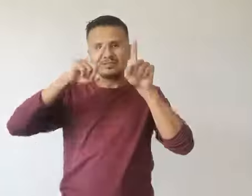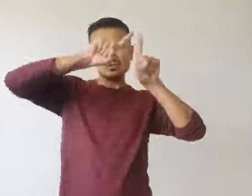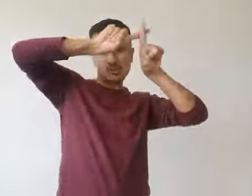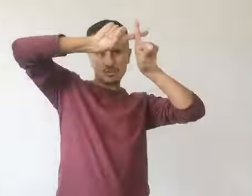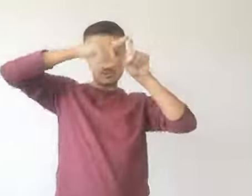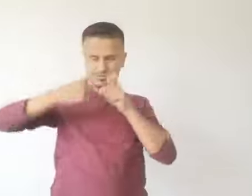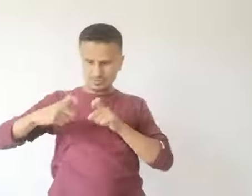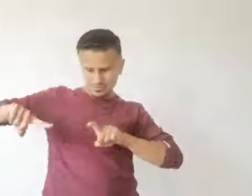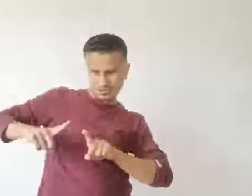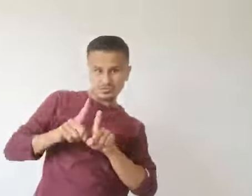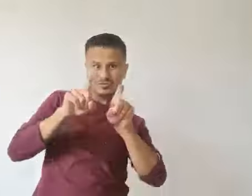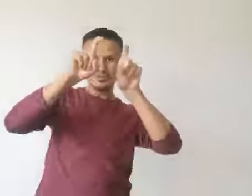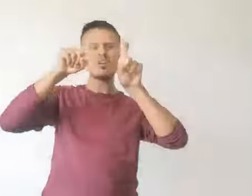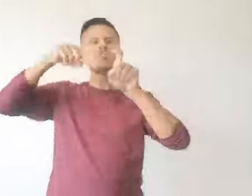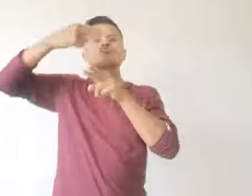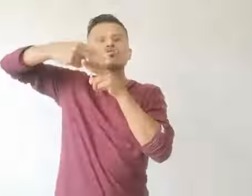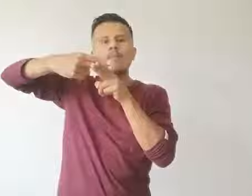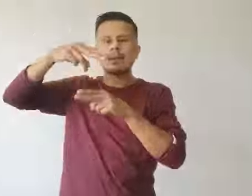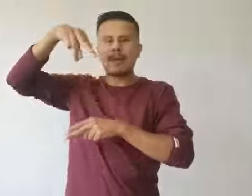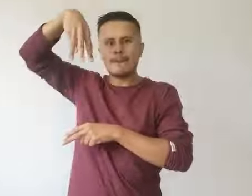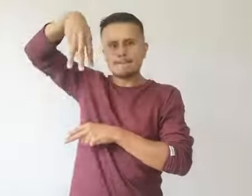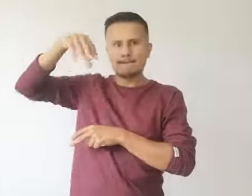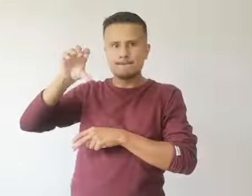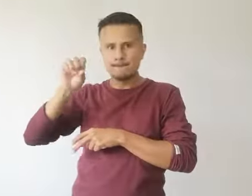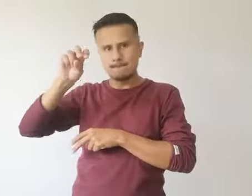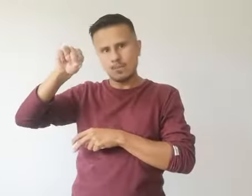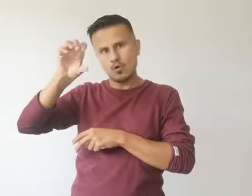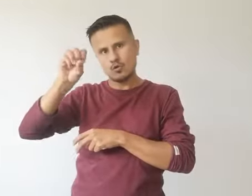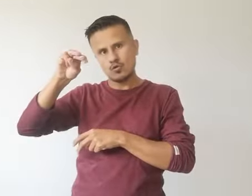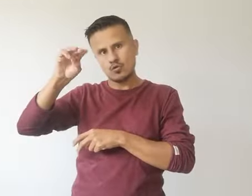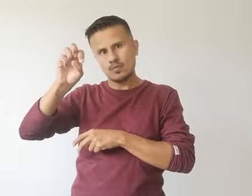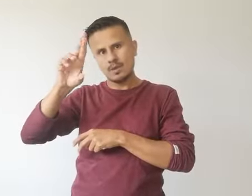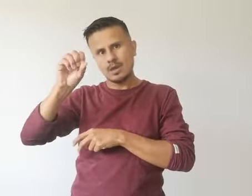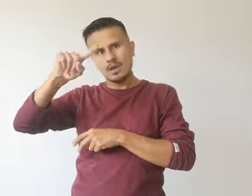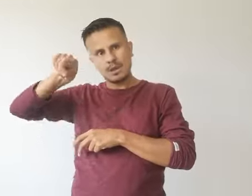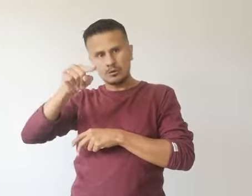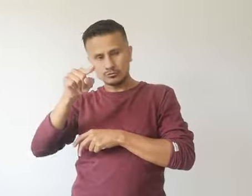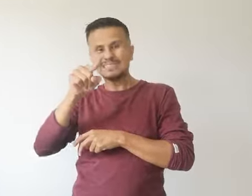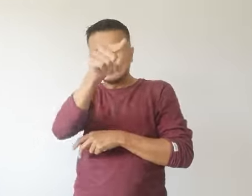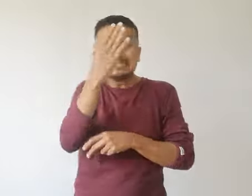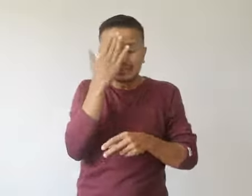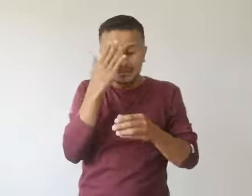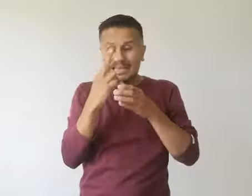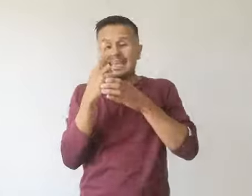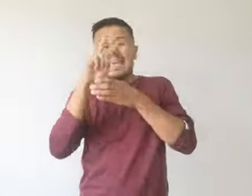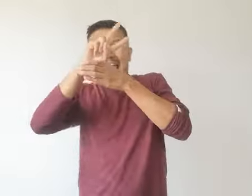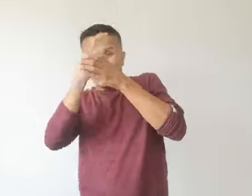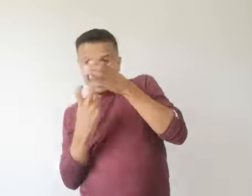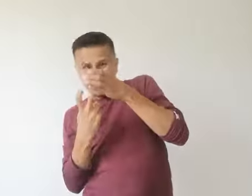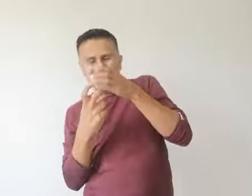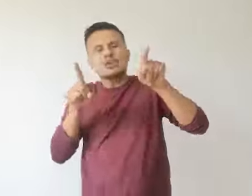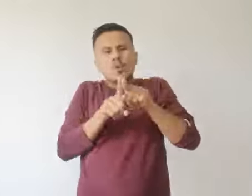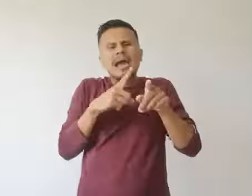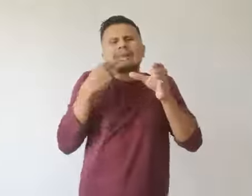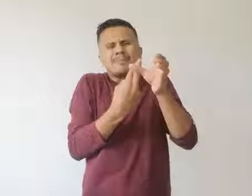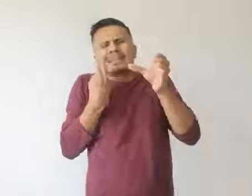monómeros. En este caso, el ADN es una repetición de miles de nucleótidos, monómeros, uno